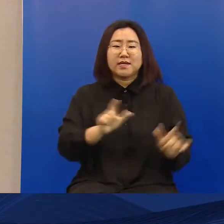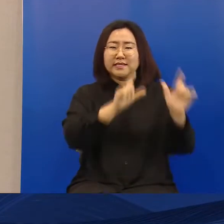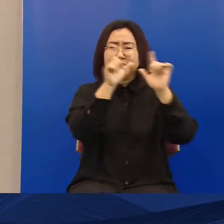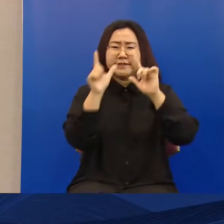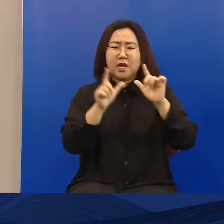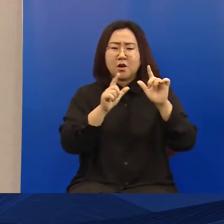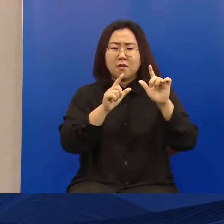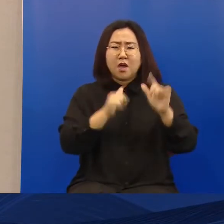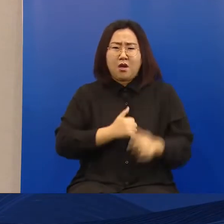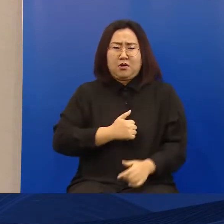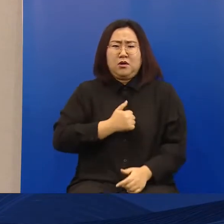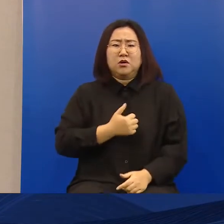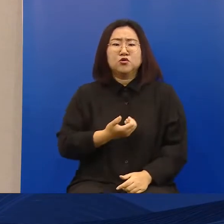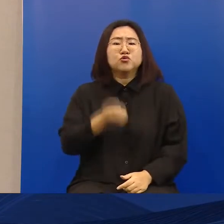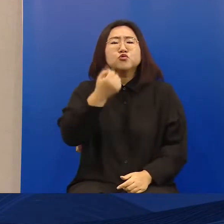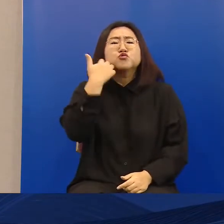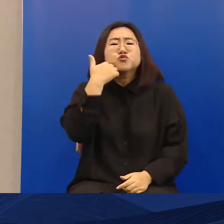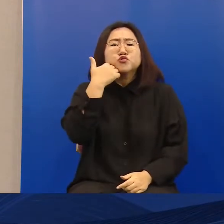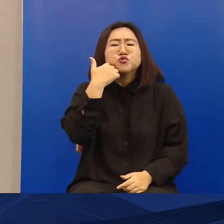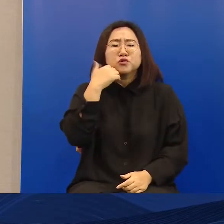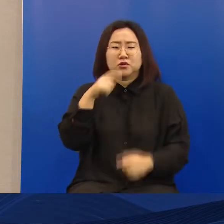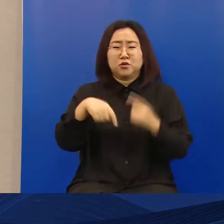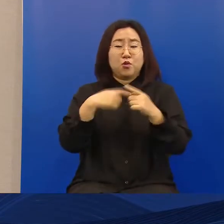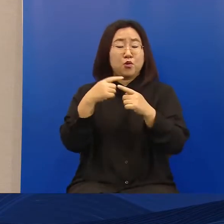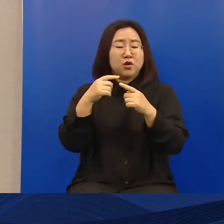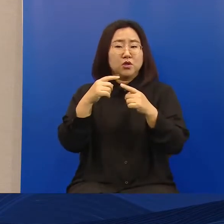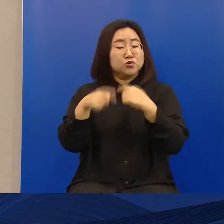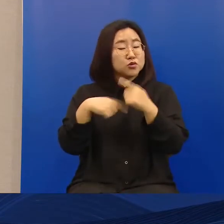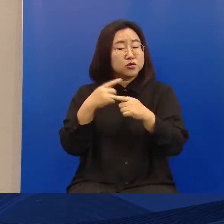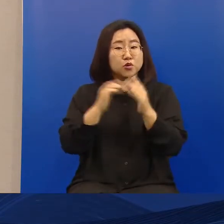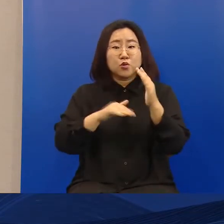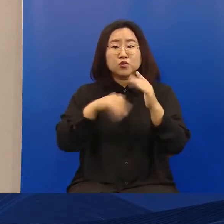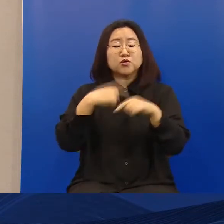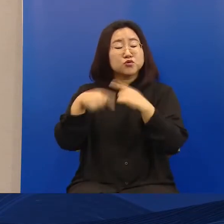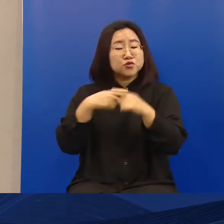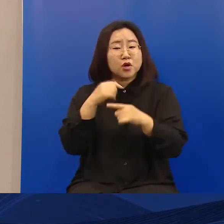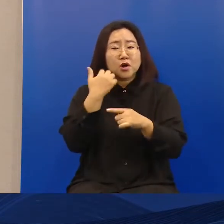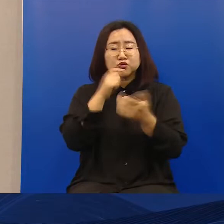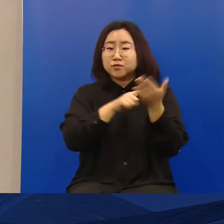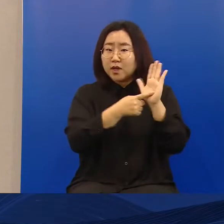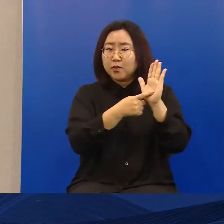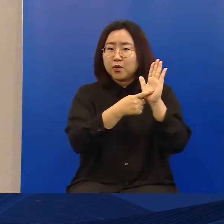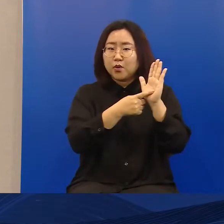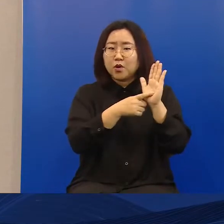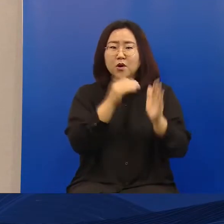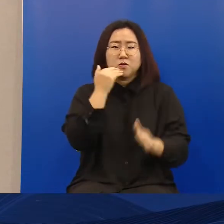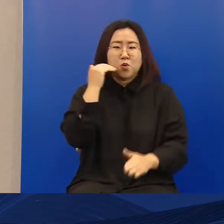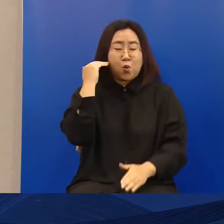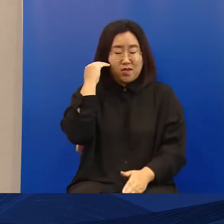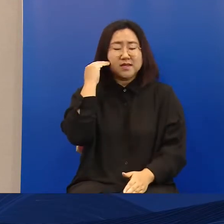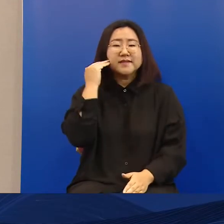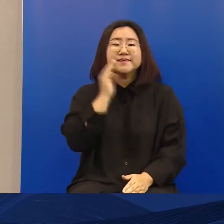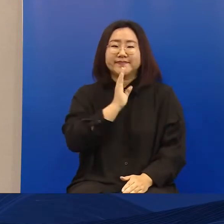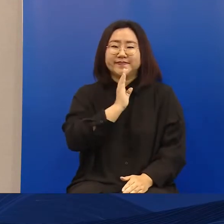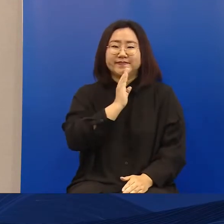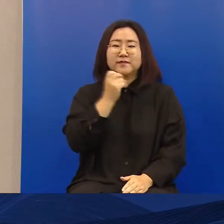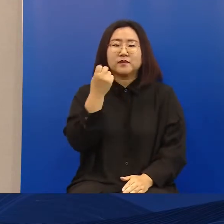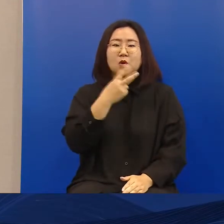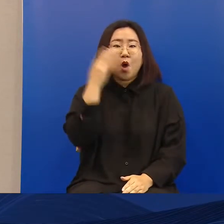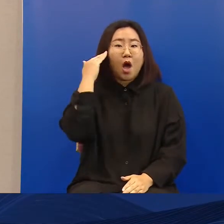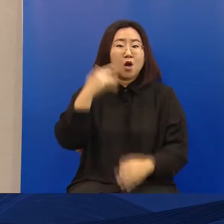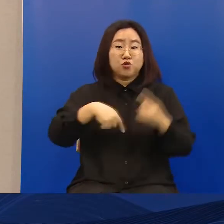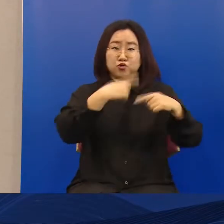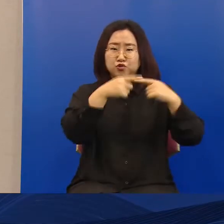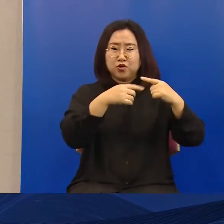삶의 주체가 되게 하는 공적 수호라는 주제로 발표해 주실 분입니다. 농인 당사자이시고요.